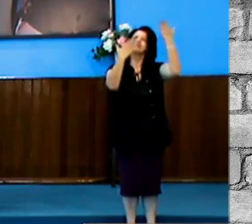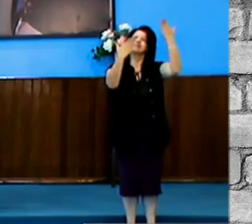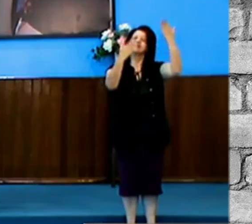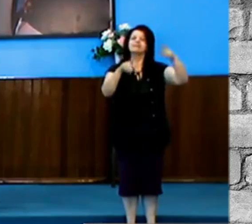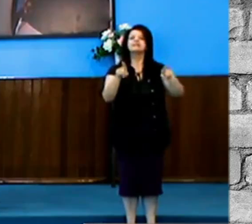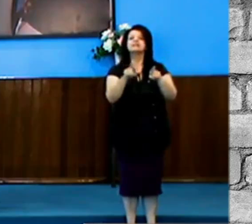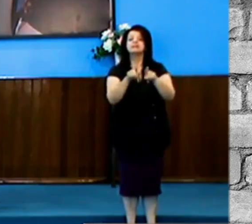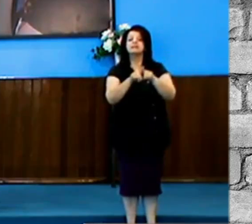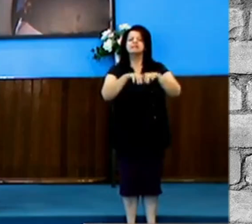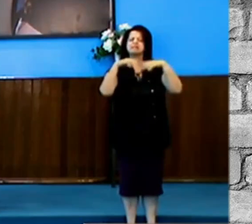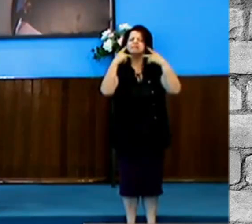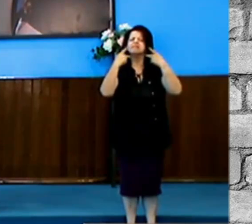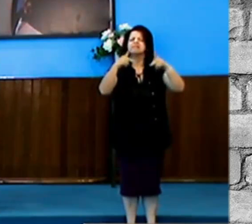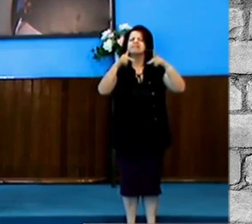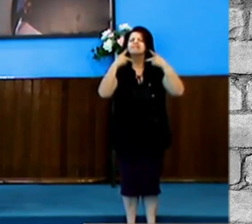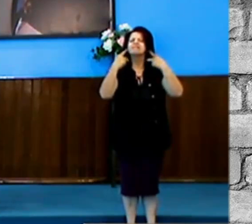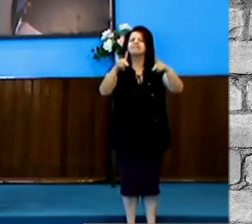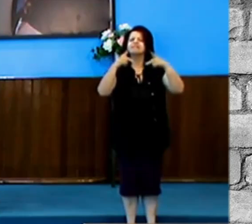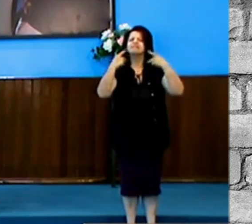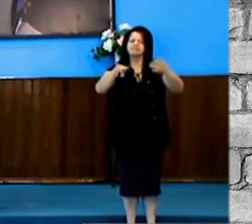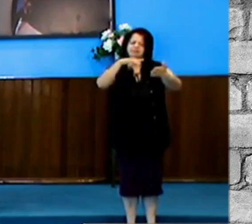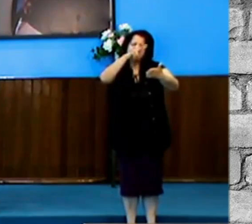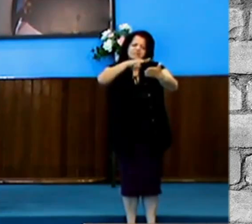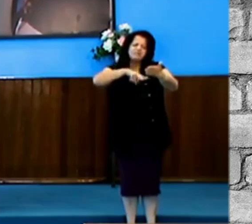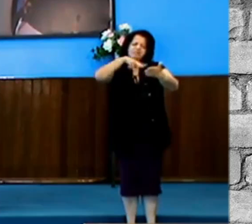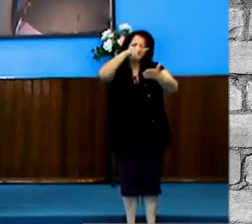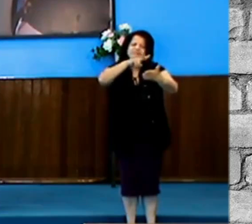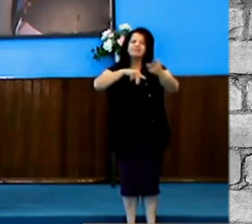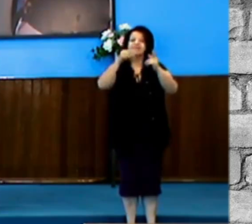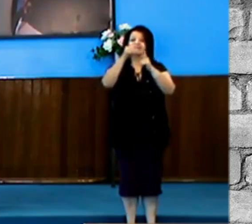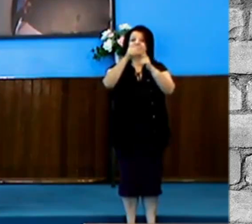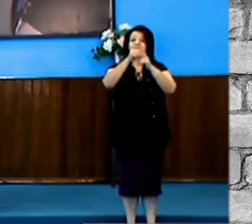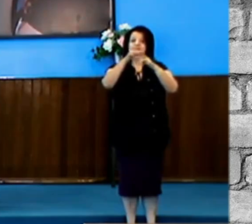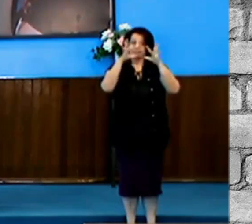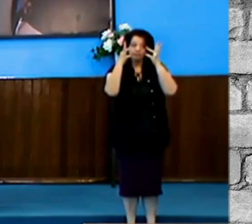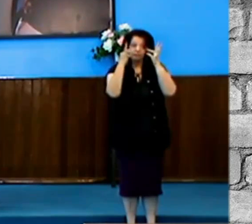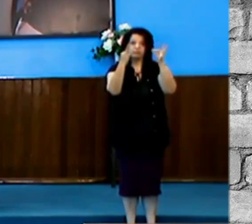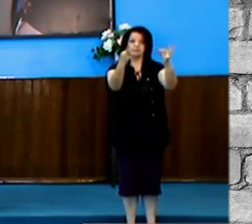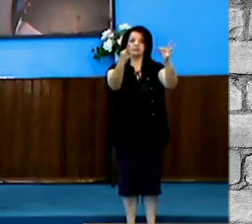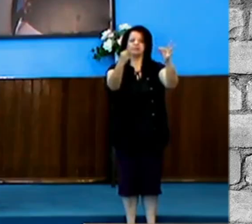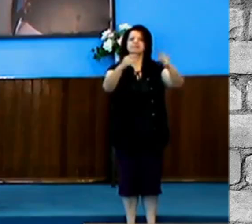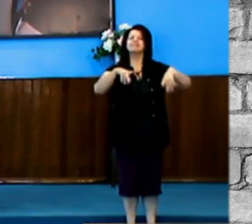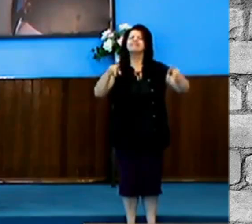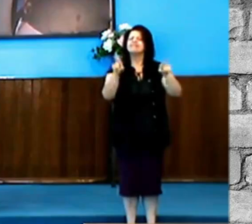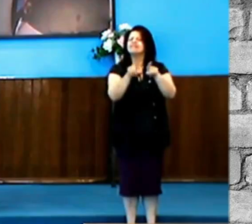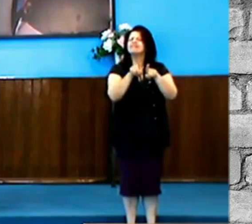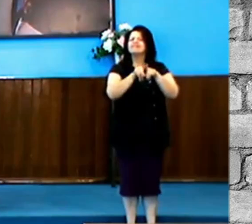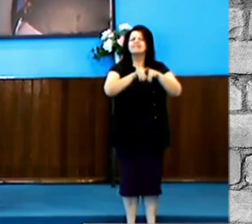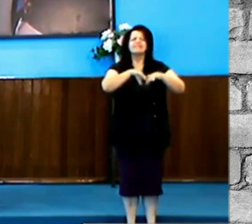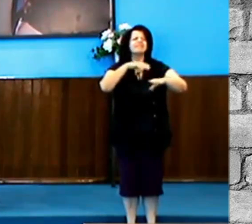sã pregação da palavra de Deus e a atenção a ela, o cântico de salmos com gratidão no